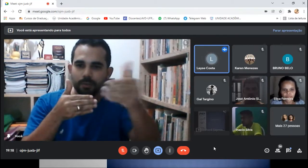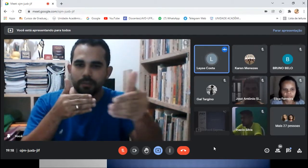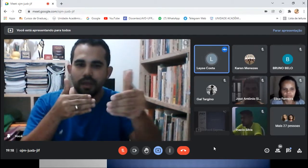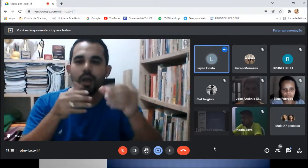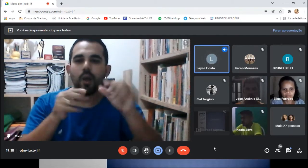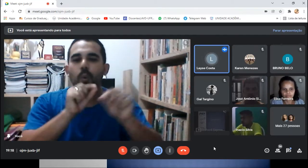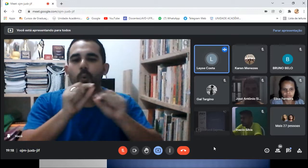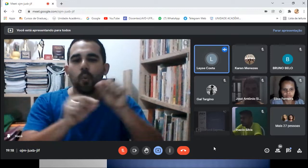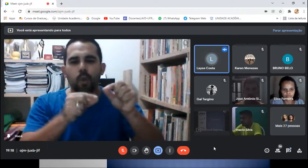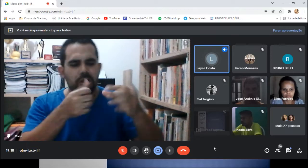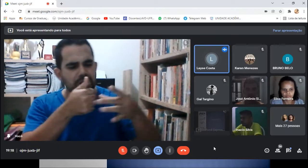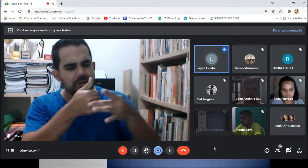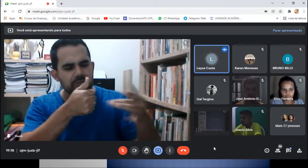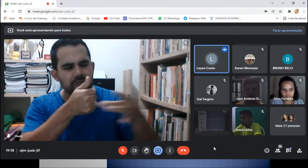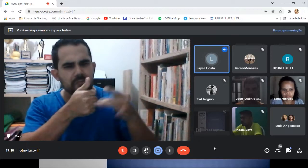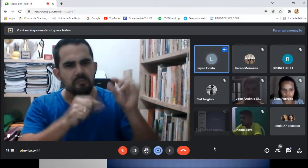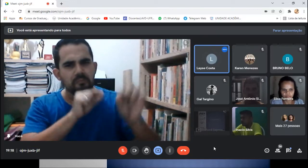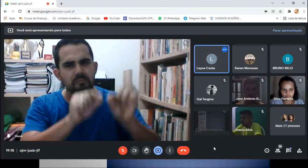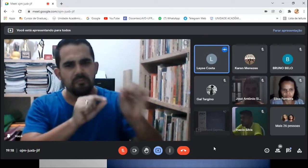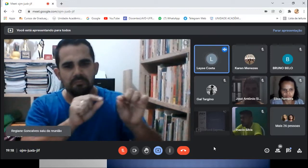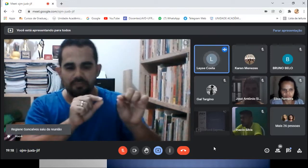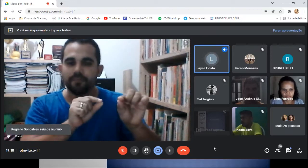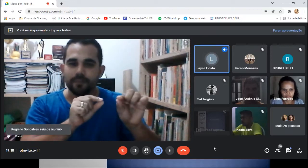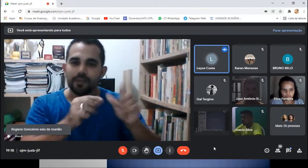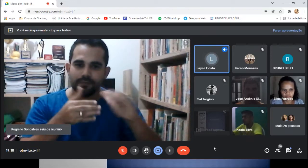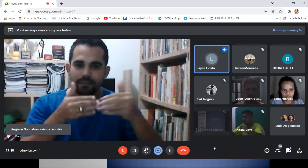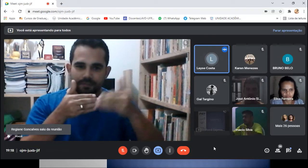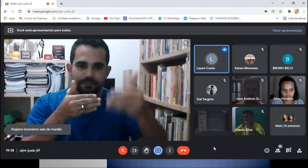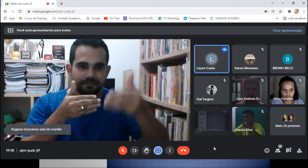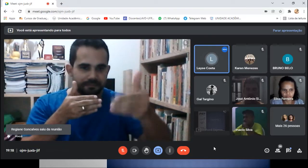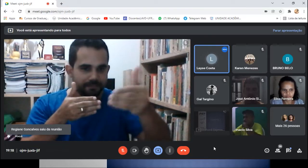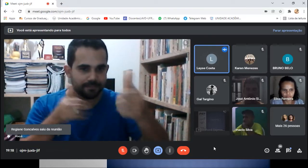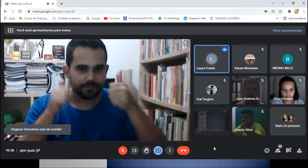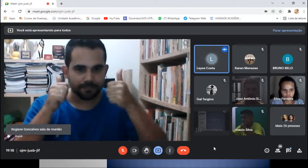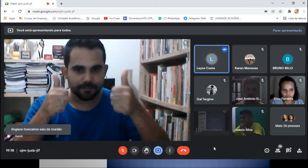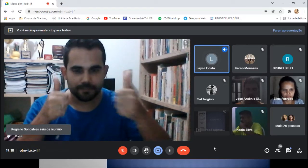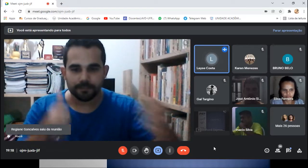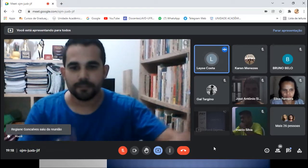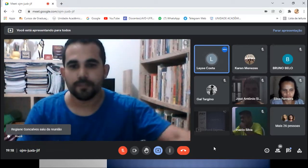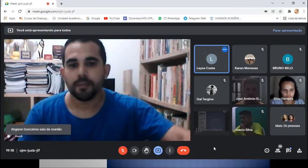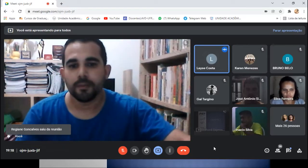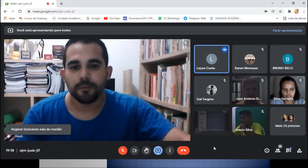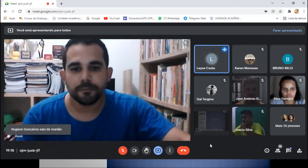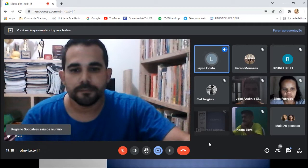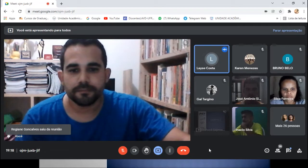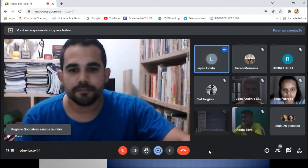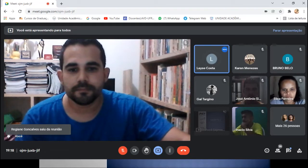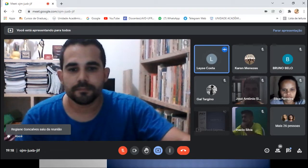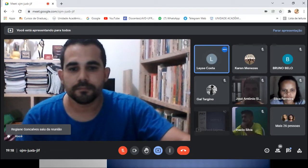Signética, né? Depois a gente vai ver o que significa, certo? O conceito, mais para frente.